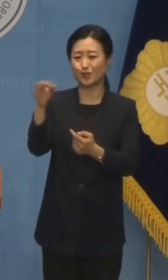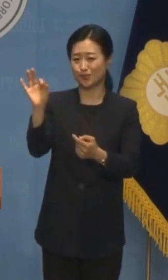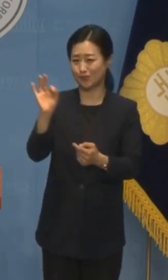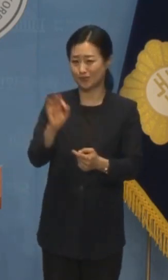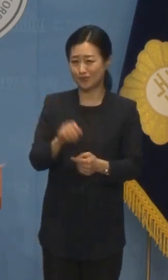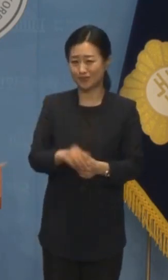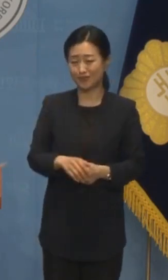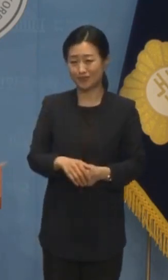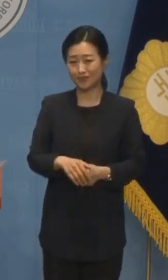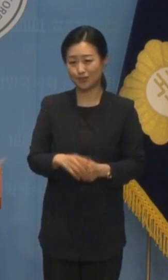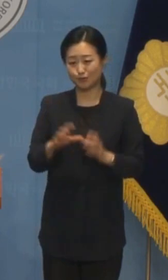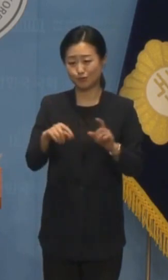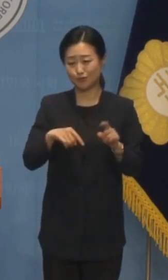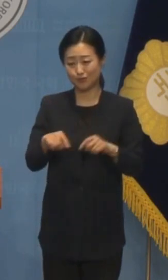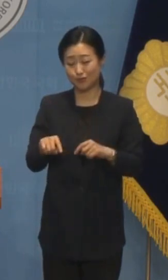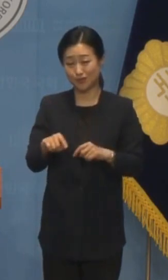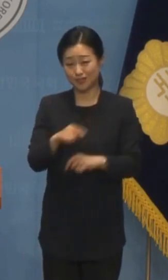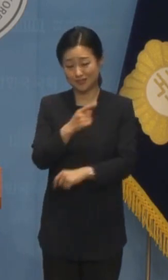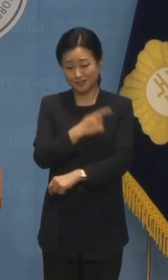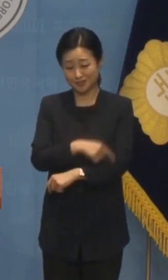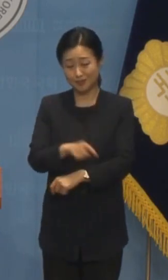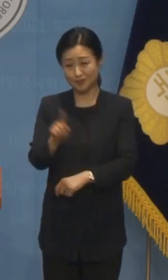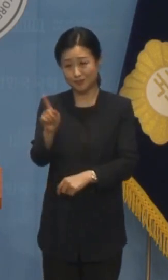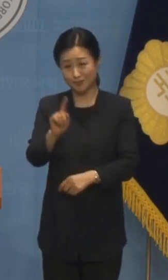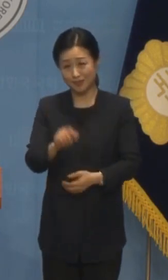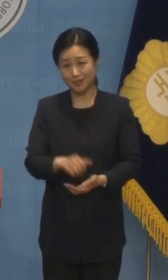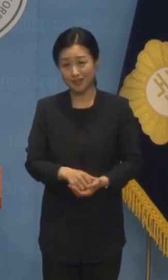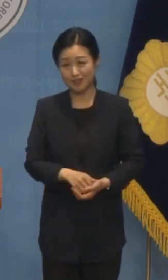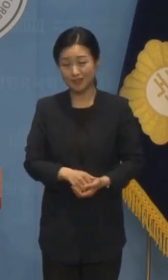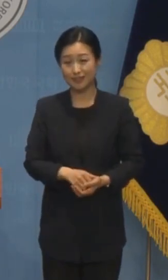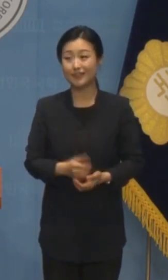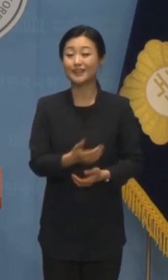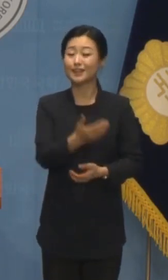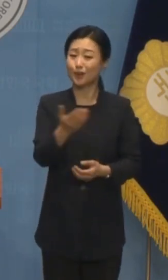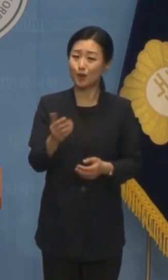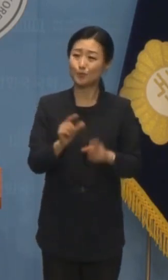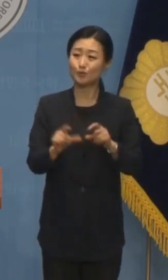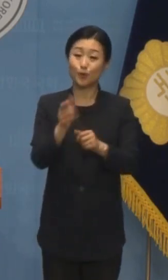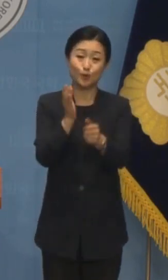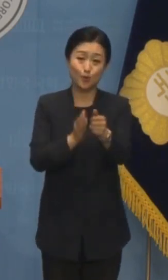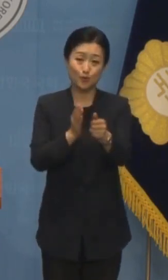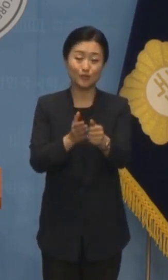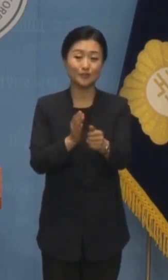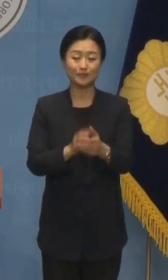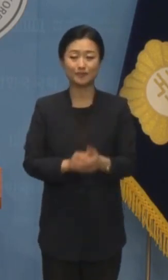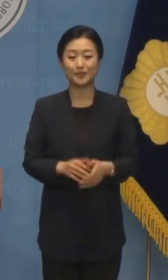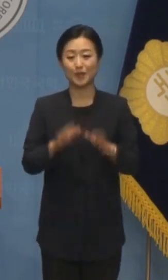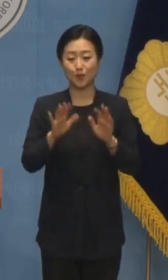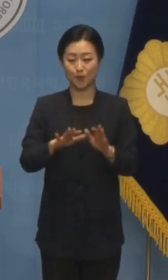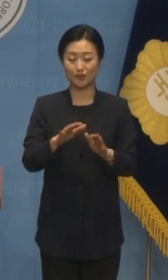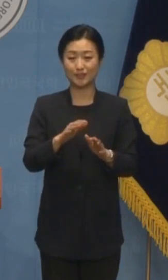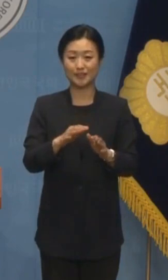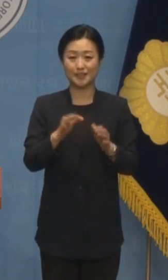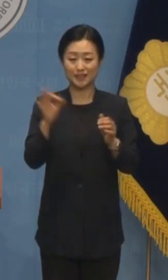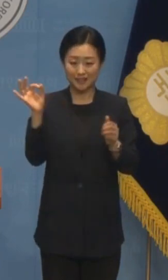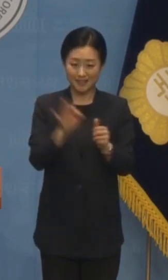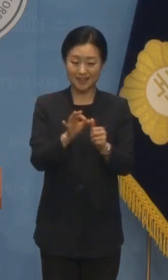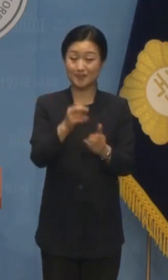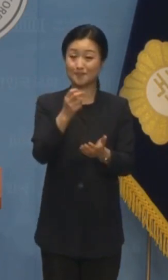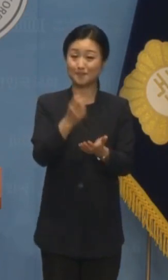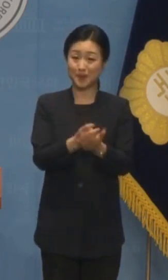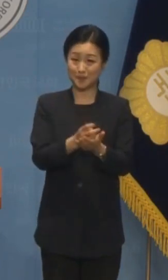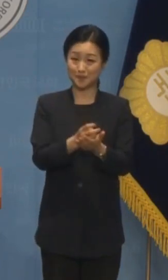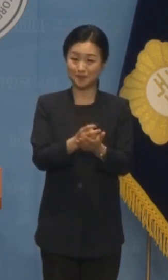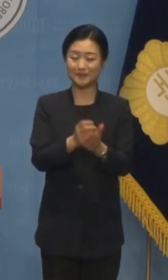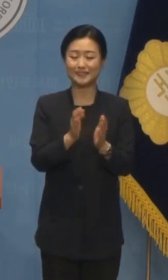정권이 국정 운영에 무슨 자격이 있겠습니까? 그러니 우리가 더 요구합시다. 오늘 통과시킬 민생회복지원금은